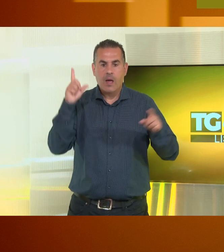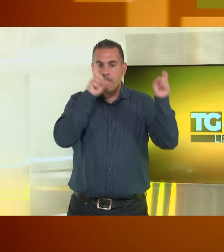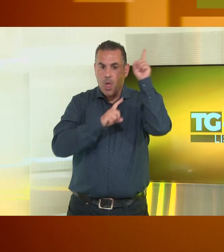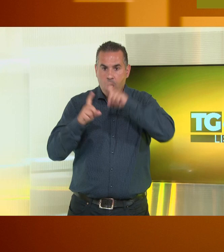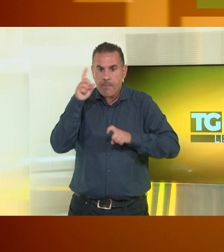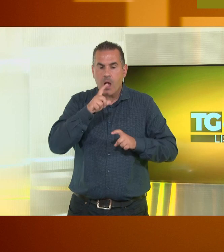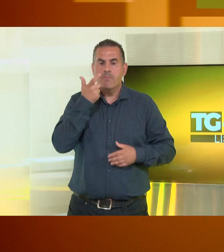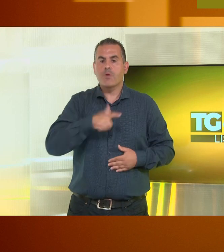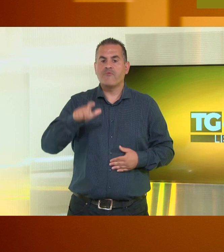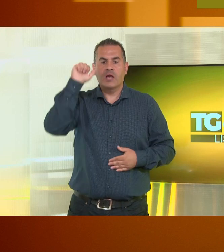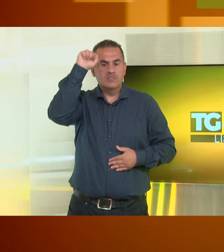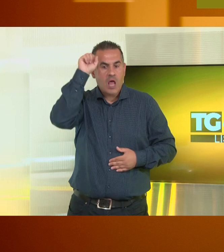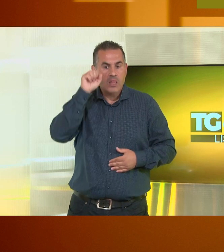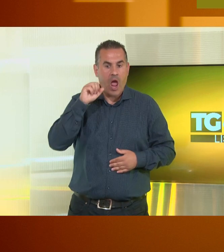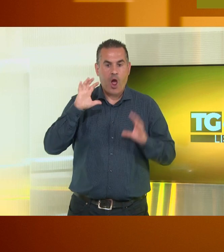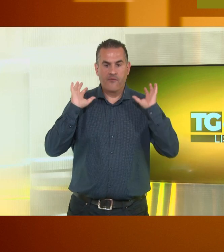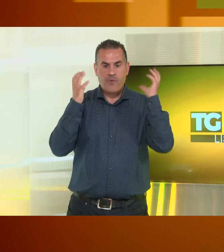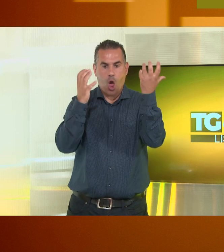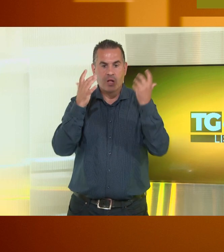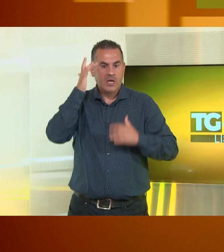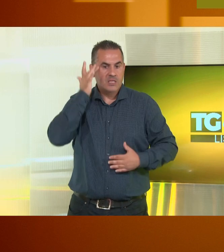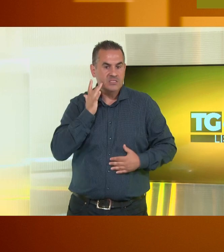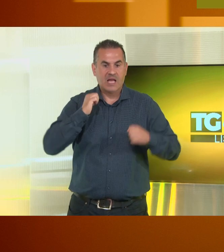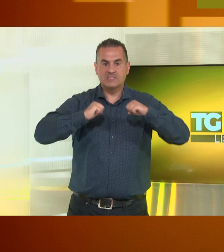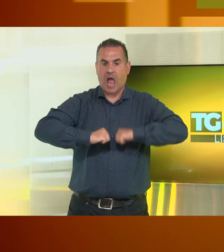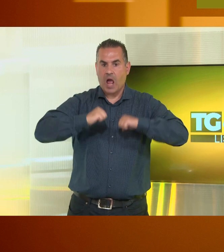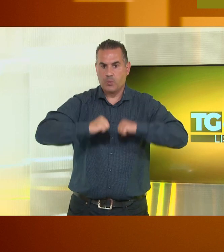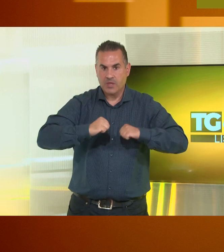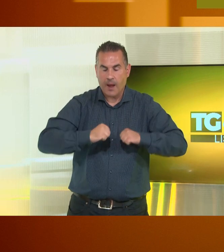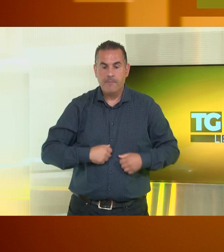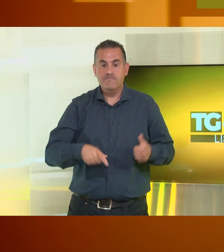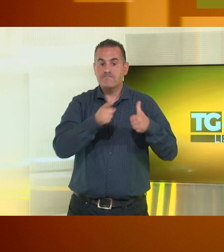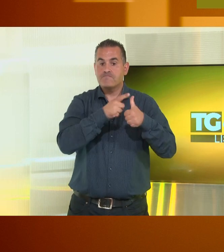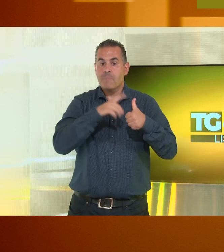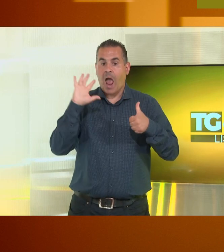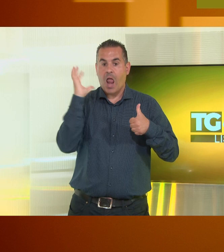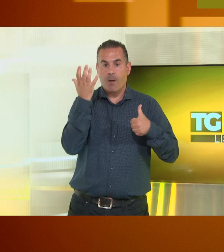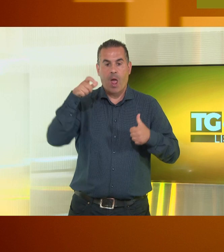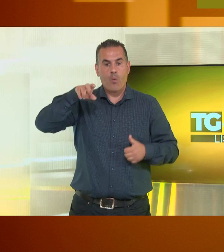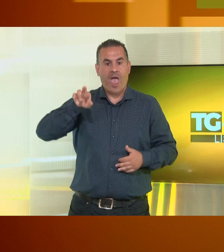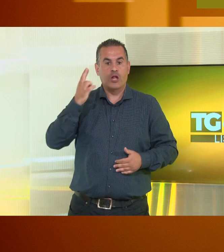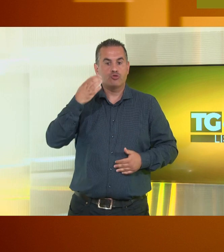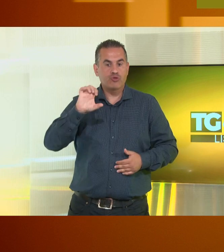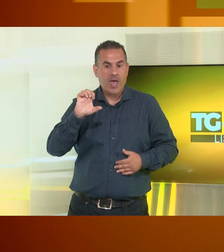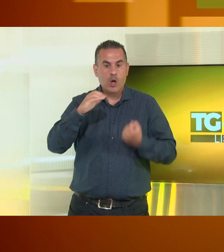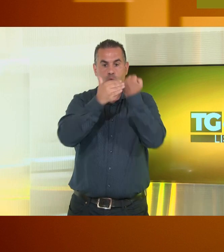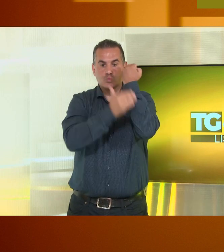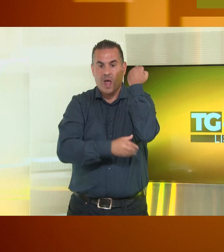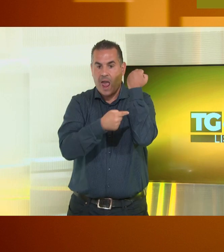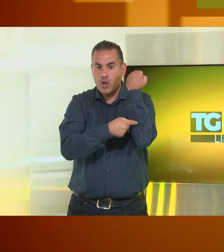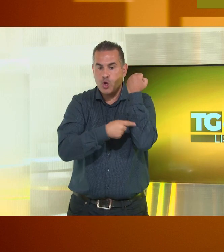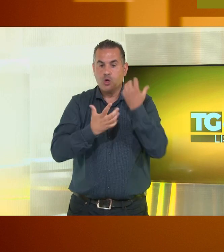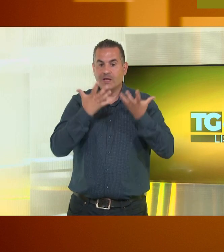dell'isola. Da un lato il deperimento delle querce da sughero, problema già noto e studiato, che se trattato in tempo può essere reversibile. Dall'altro